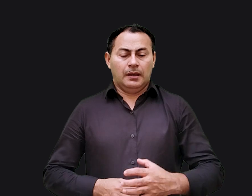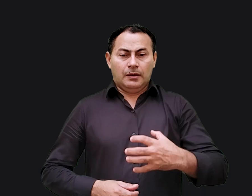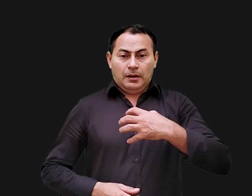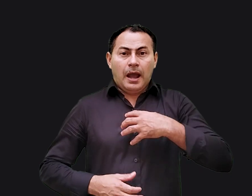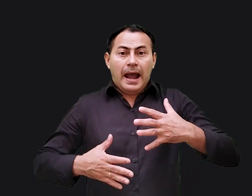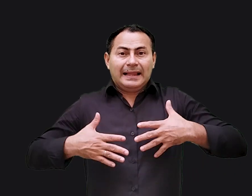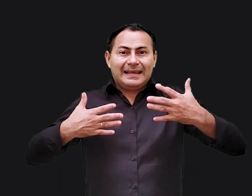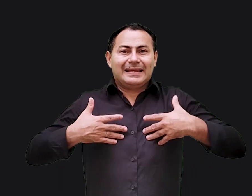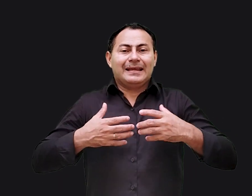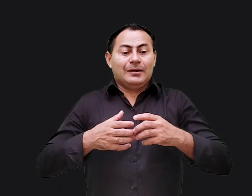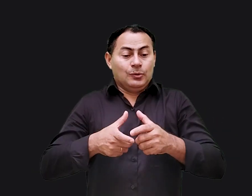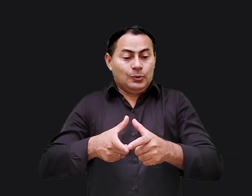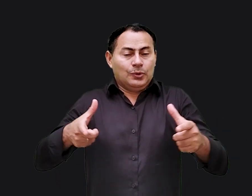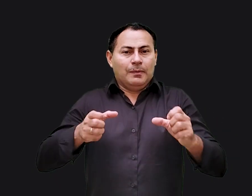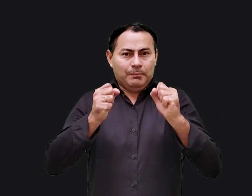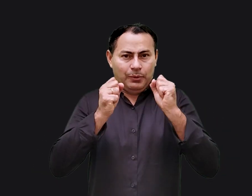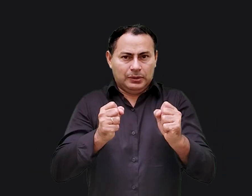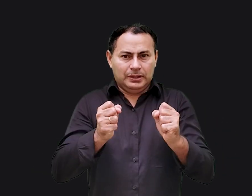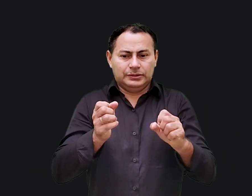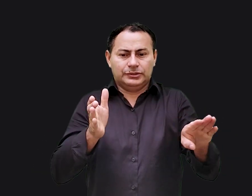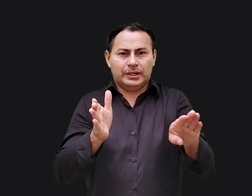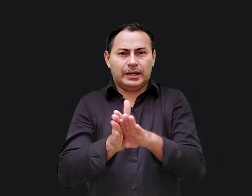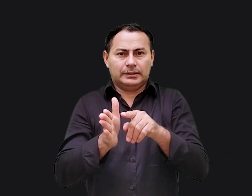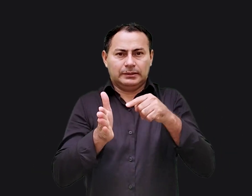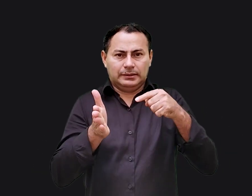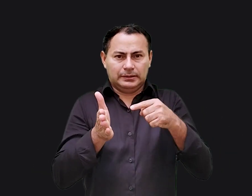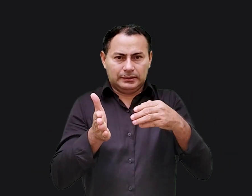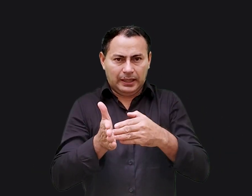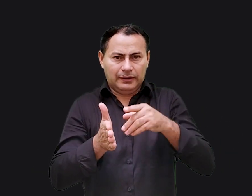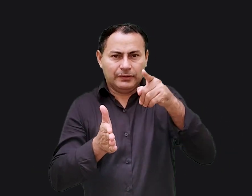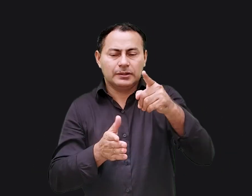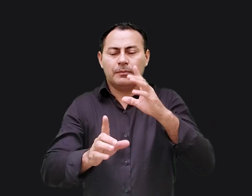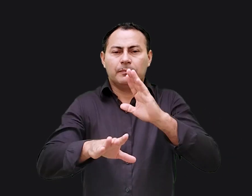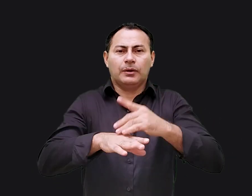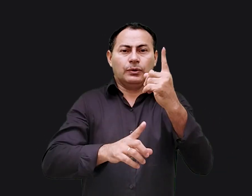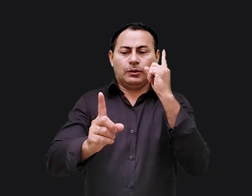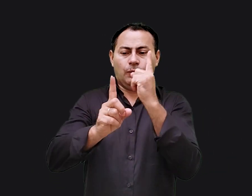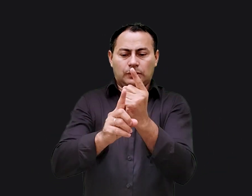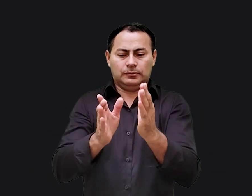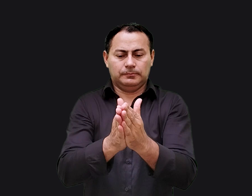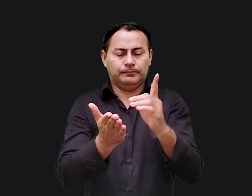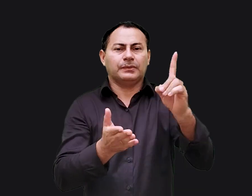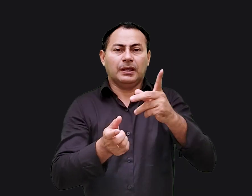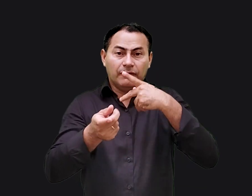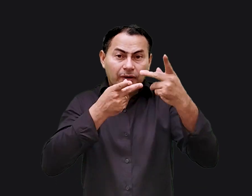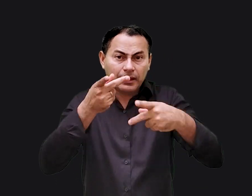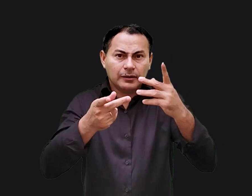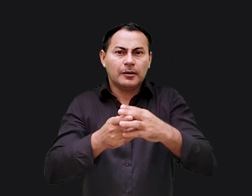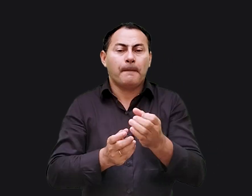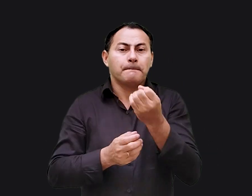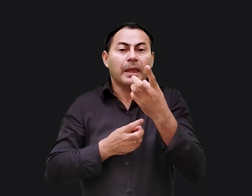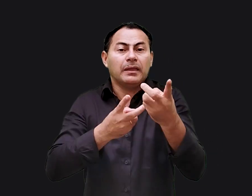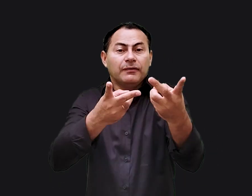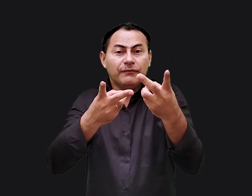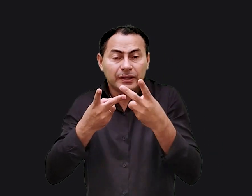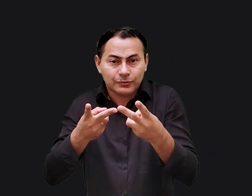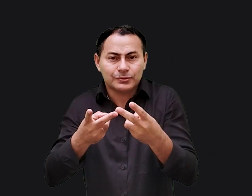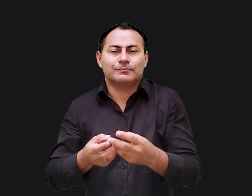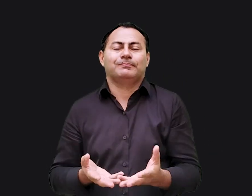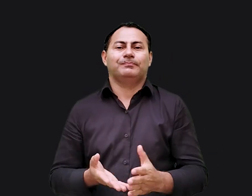É um motivo de alegria grandíssima podermos chegar até você com mais um encontro com a palavra e dizer bem-vindo,